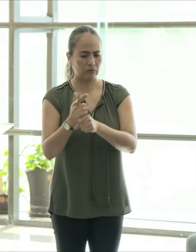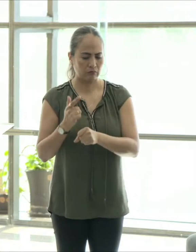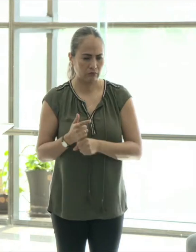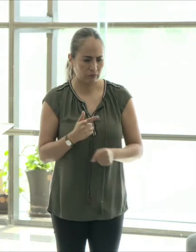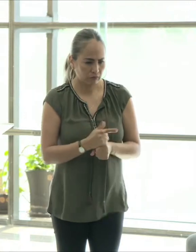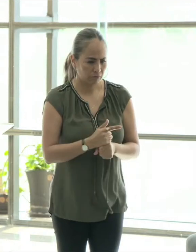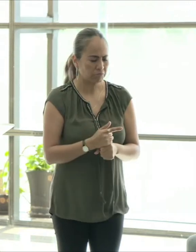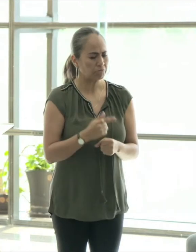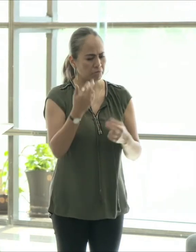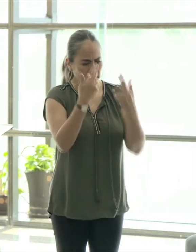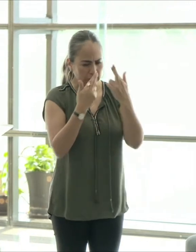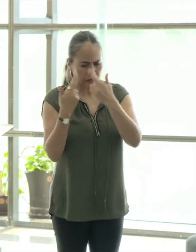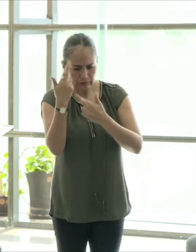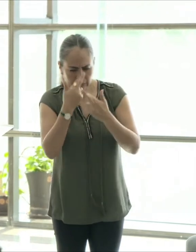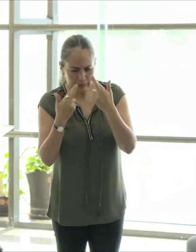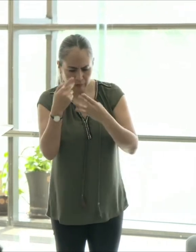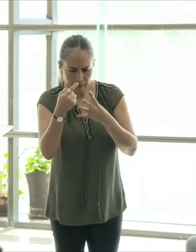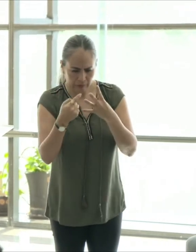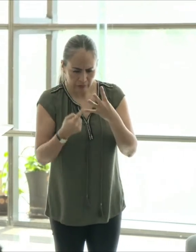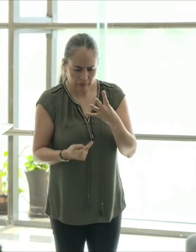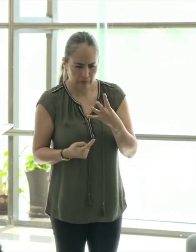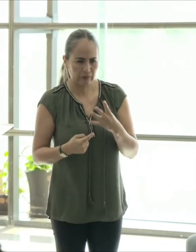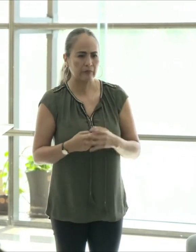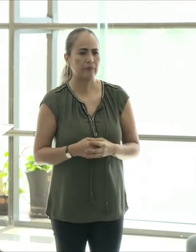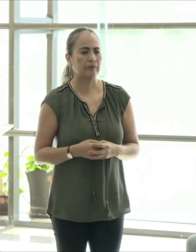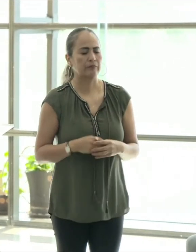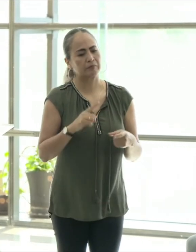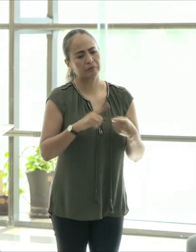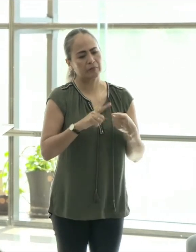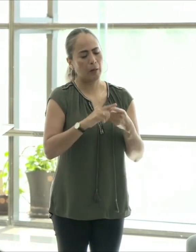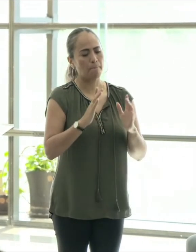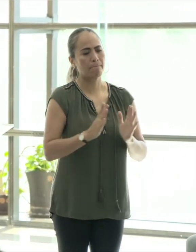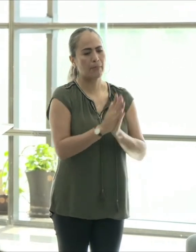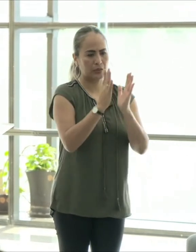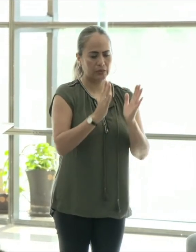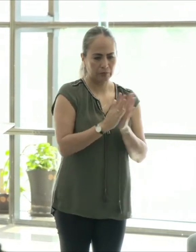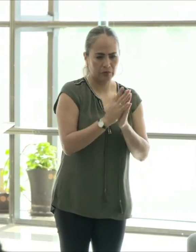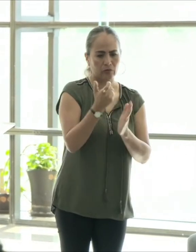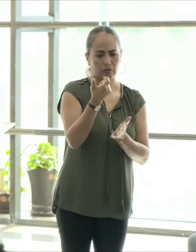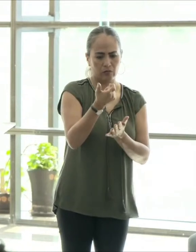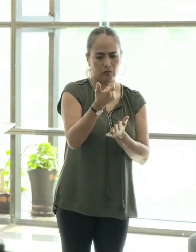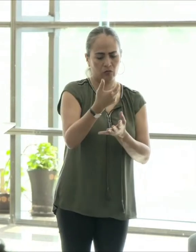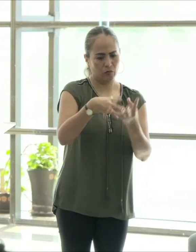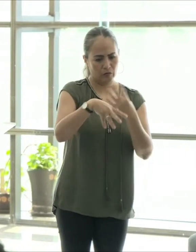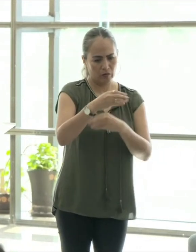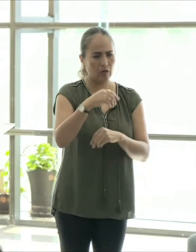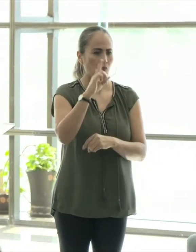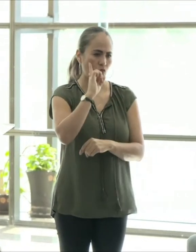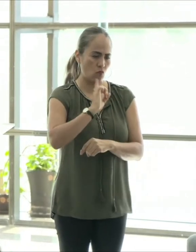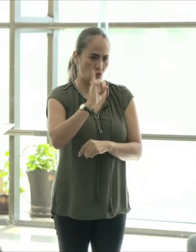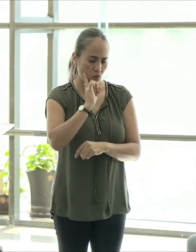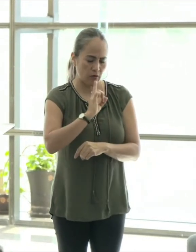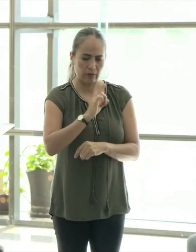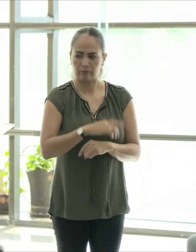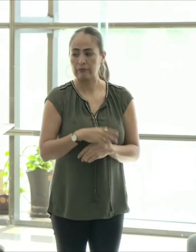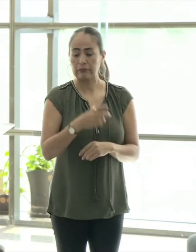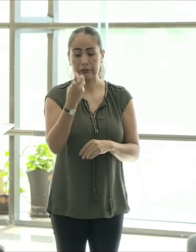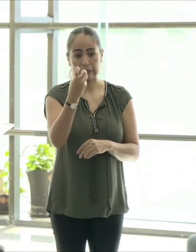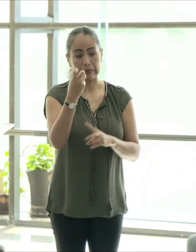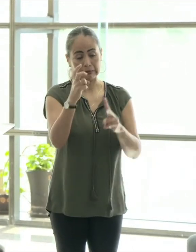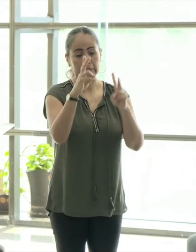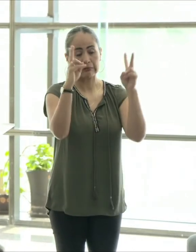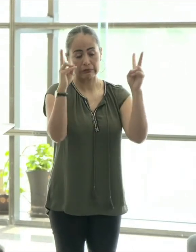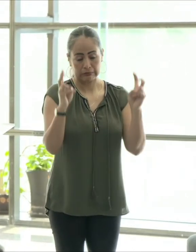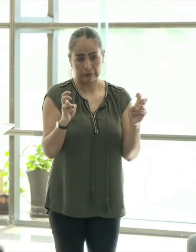cuales se estudian los siguientes variables lo que es la participación económica de la mujer que es un tema obviamente para